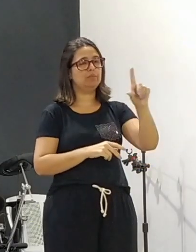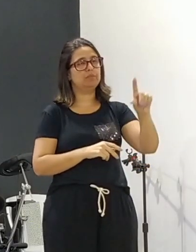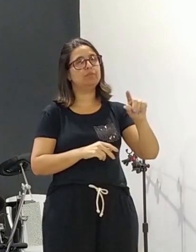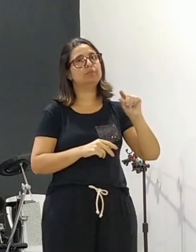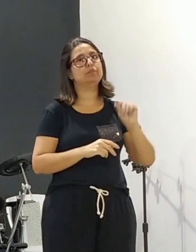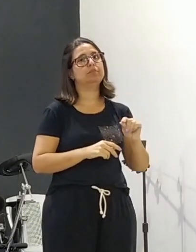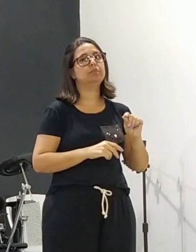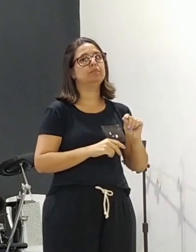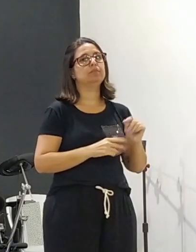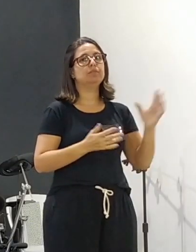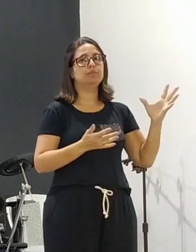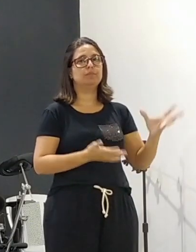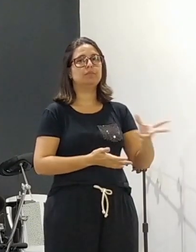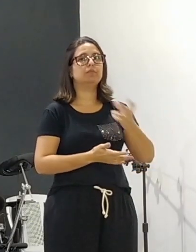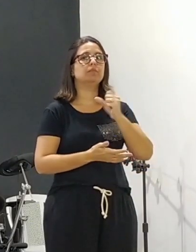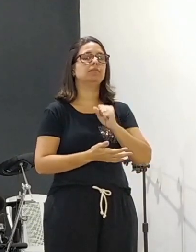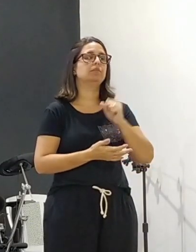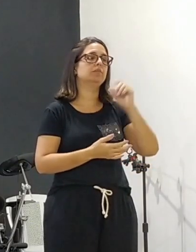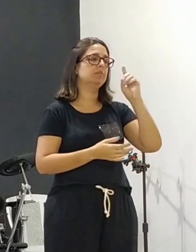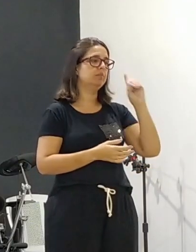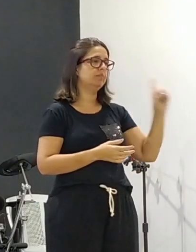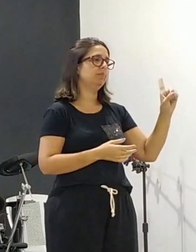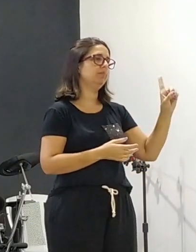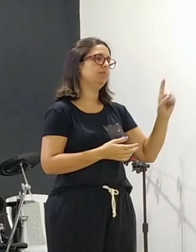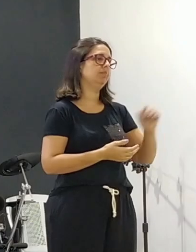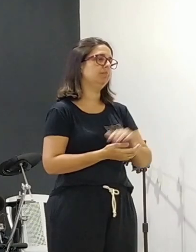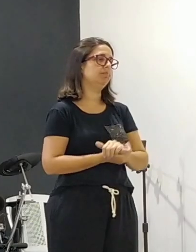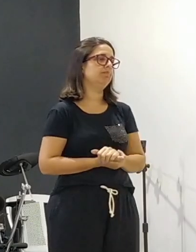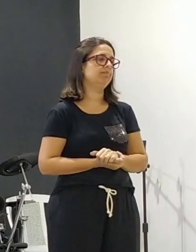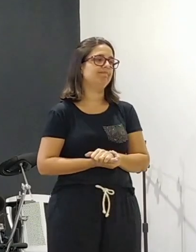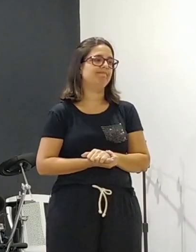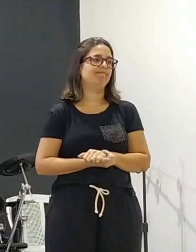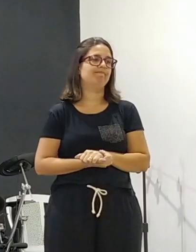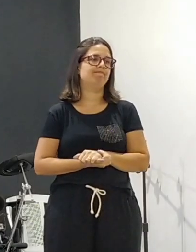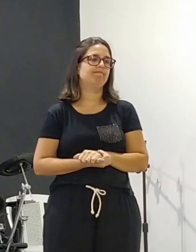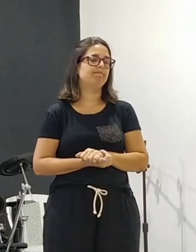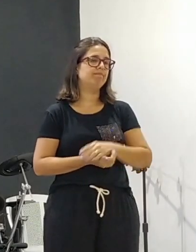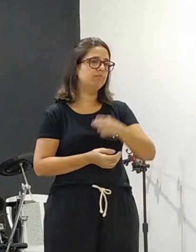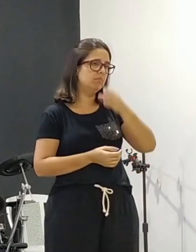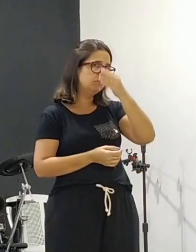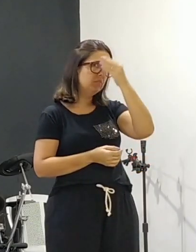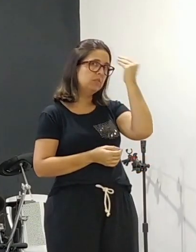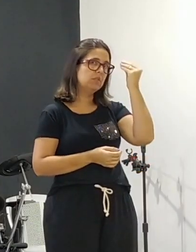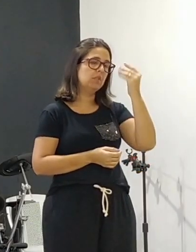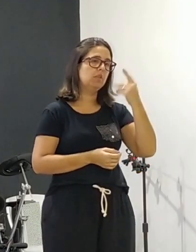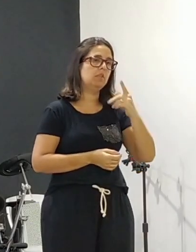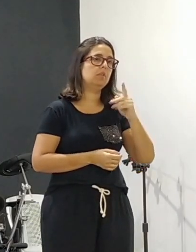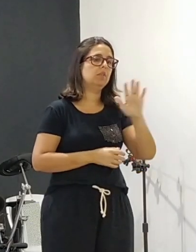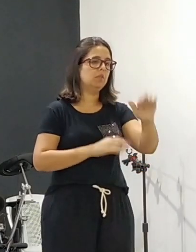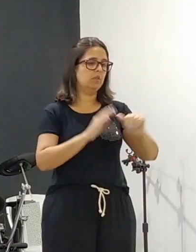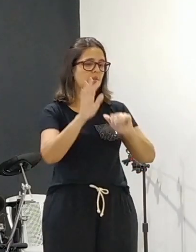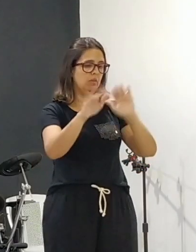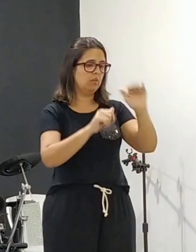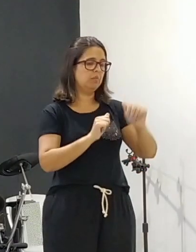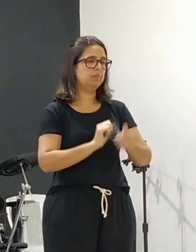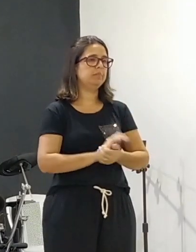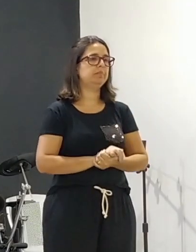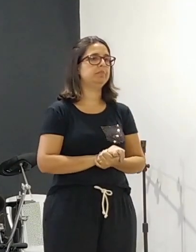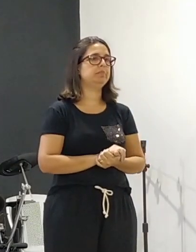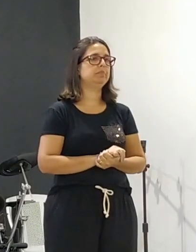Deus, resgatado por Deus. E eles se esquecem do seu chamado,